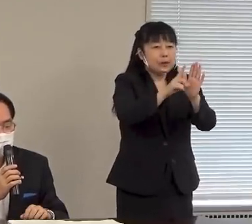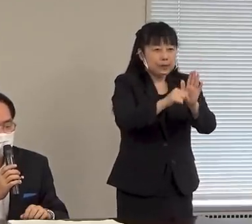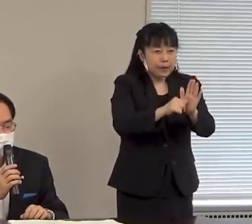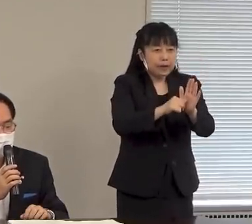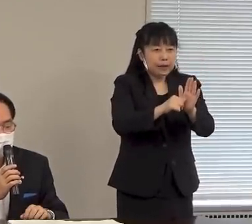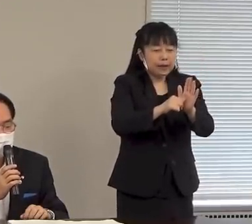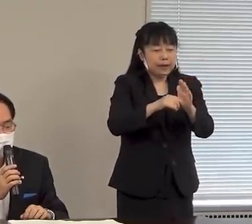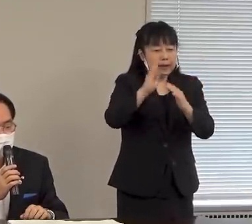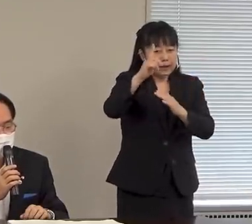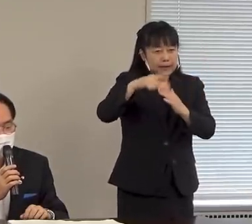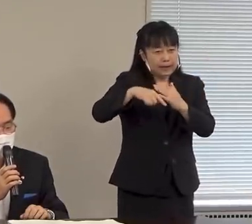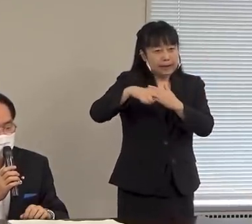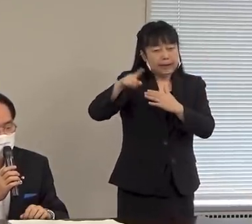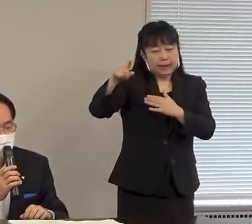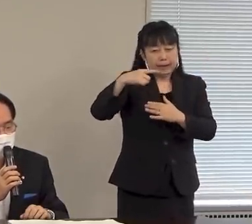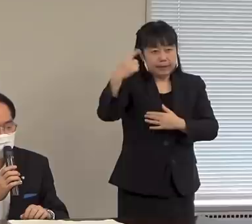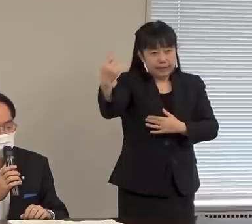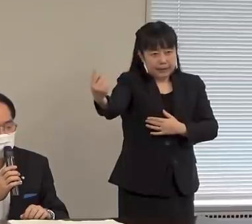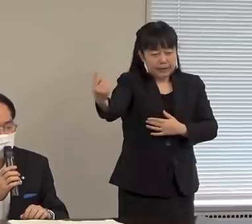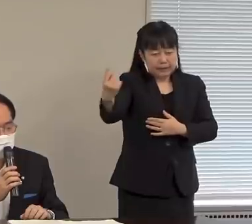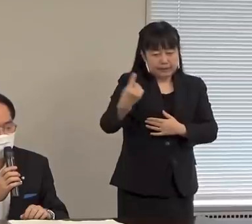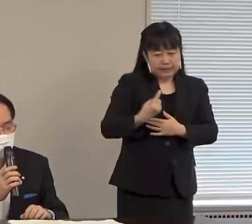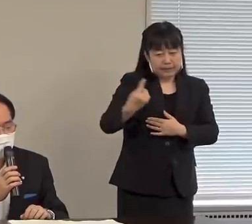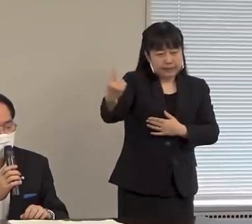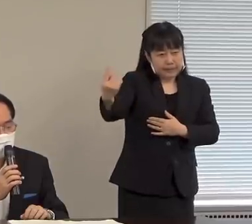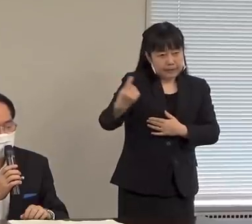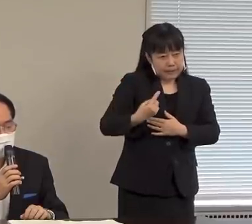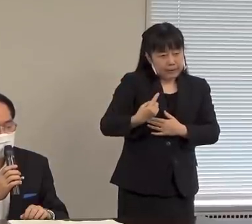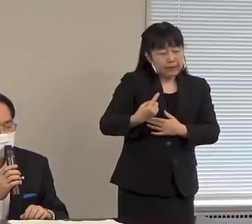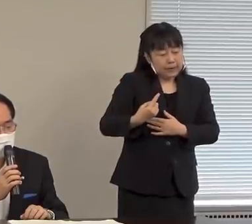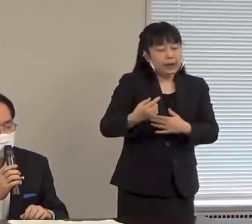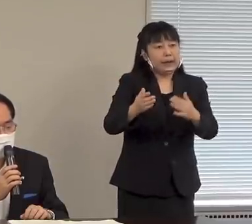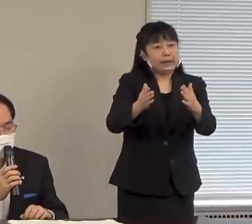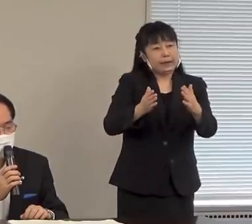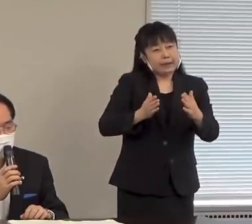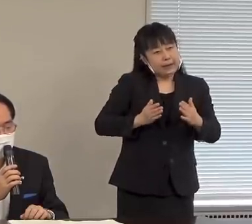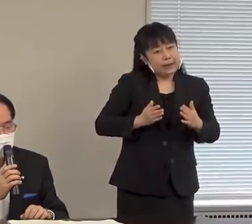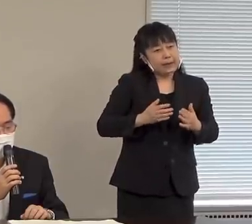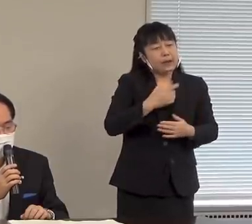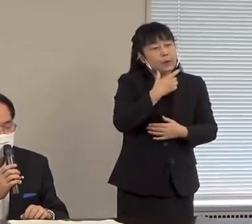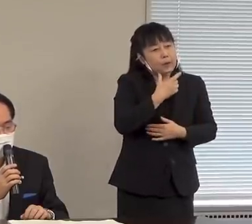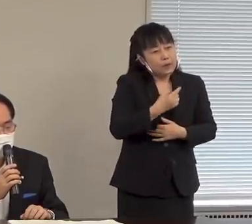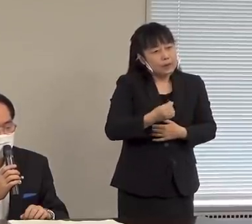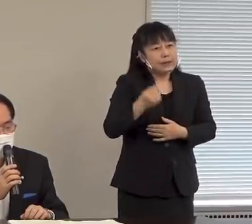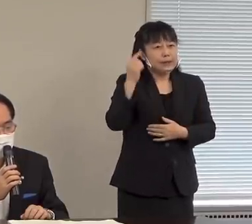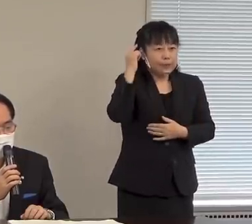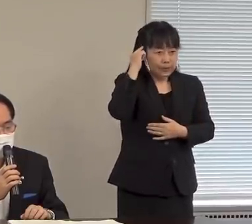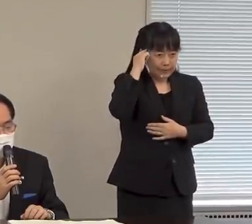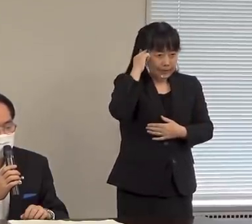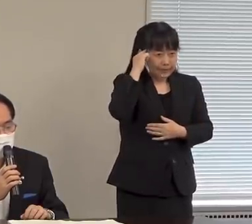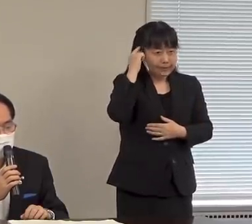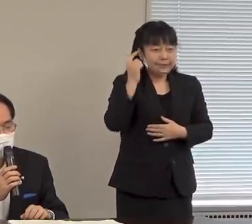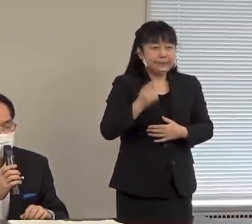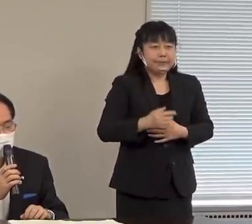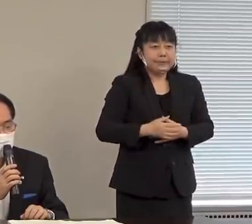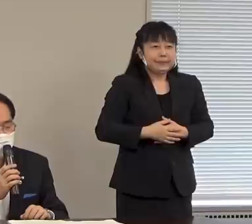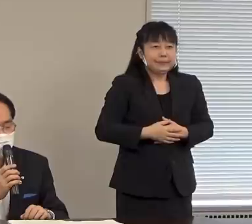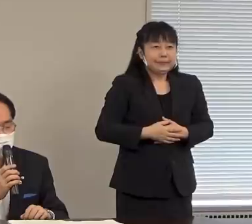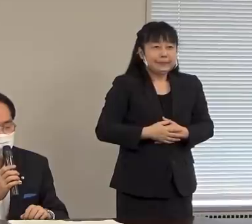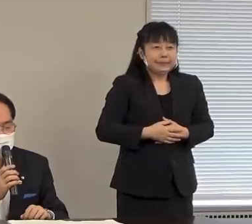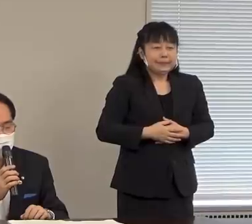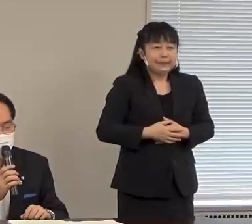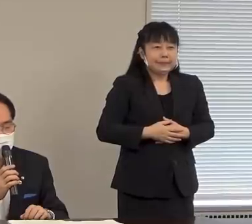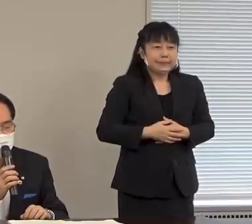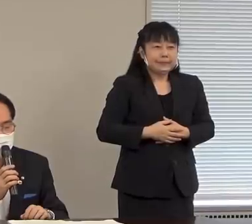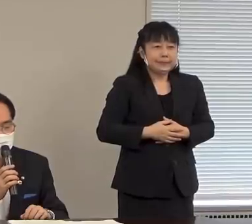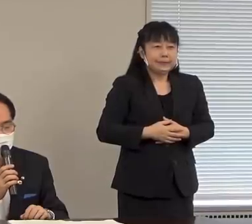より外出を控えるようお願いしたいということで、また業種